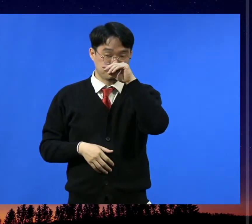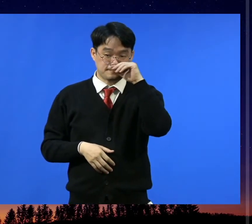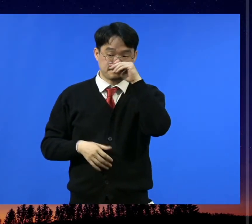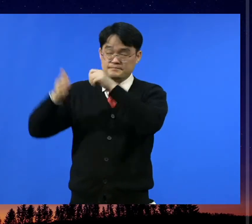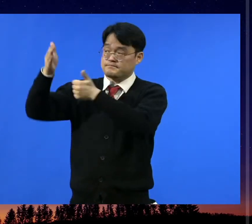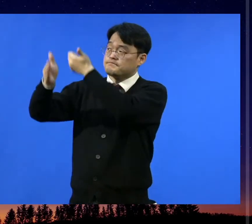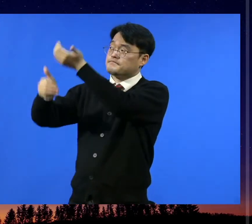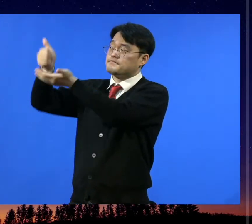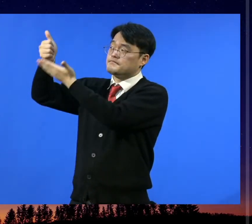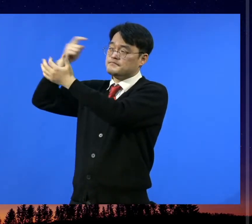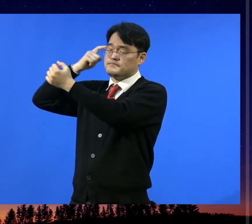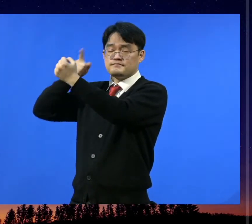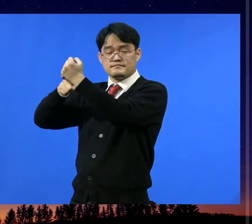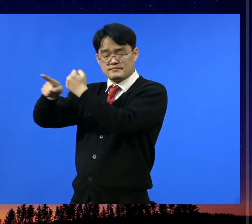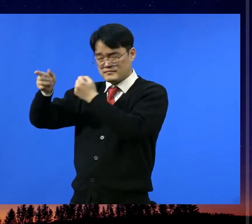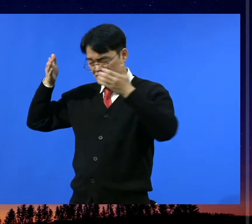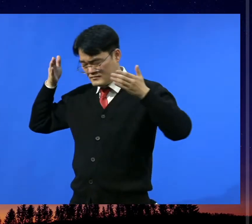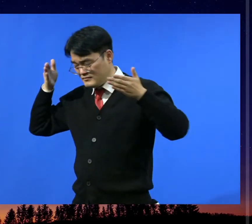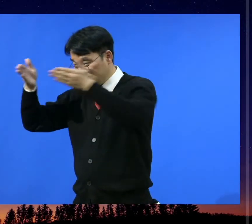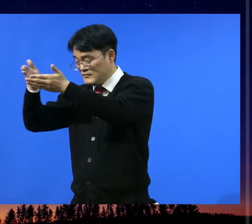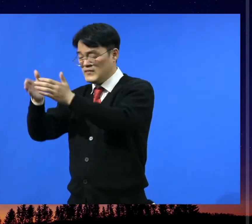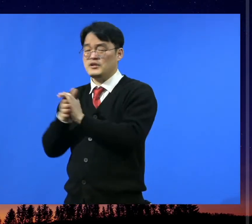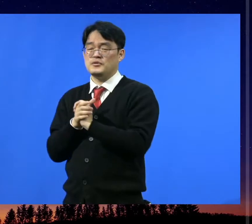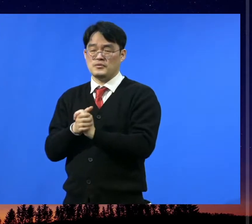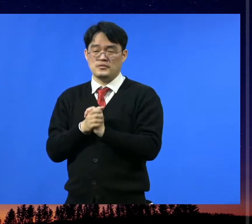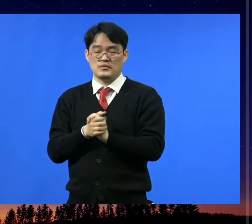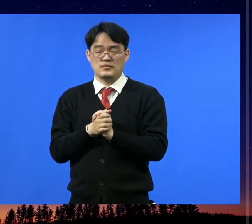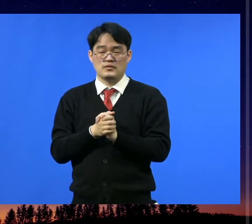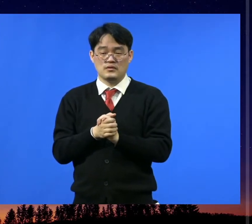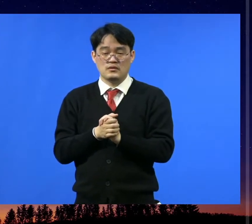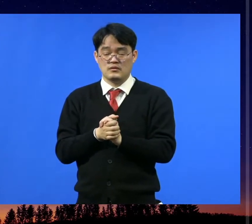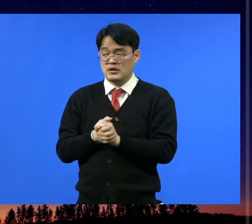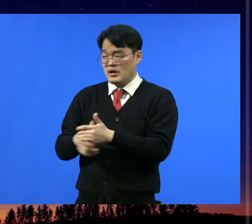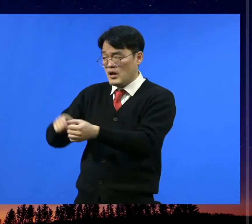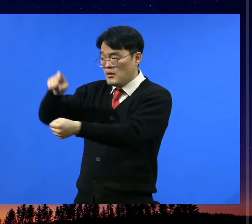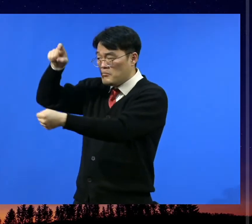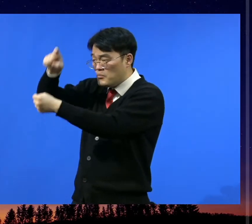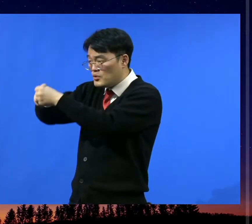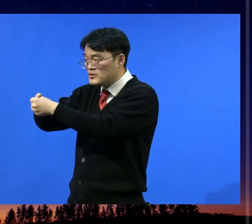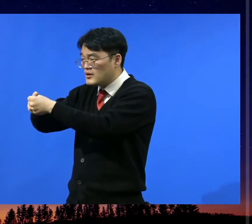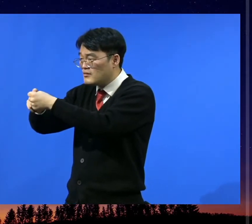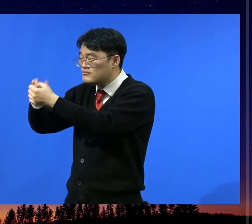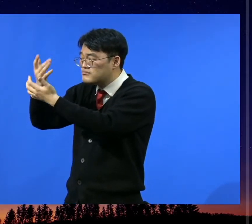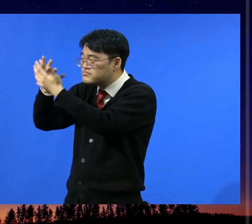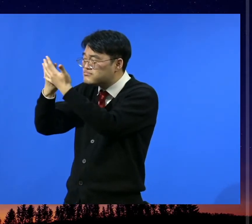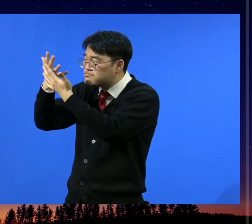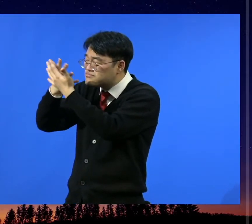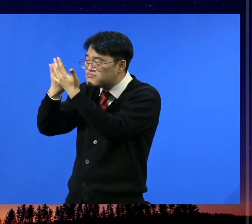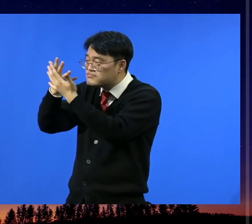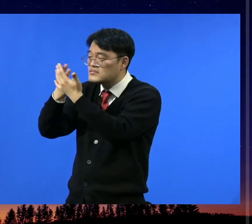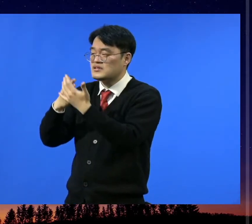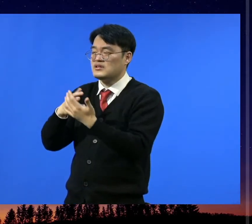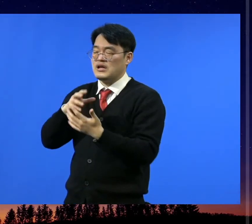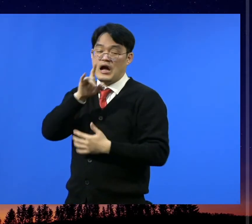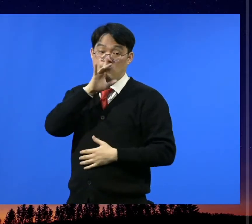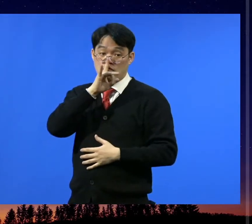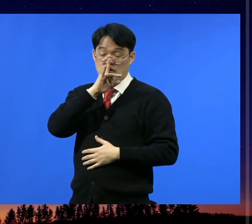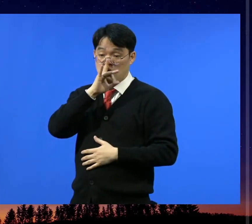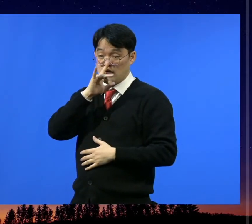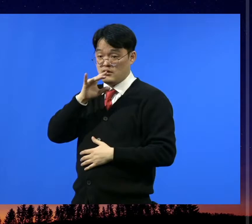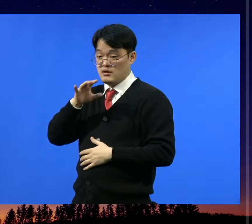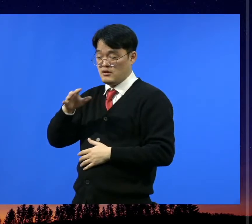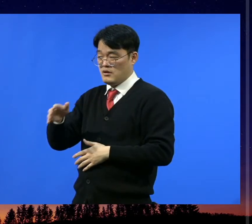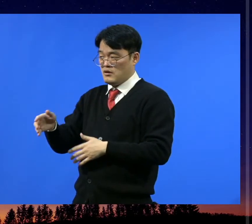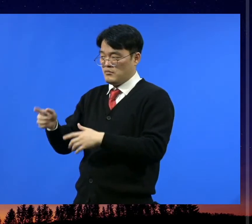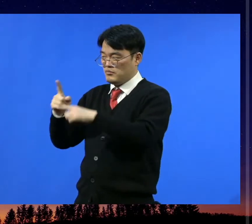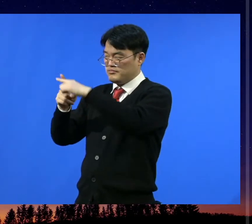하나님의 뜻에 집중하는 기도입니다. 애매모호한 기도가 아니에요. 타겟이 분명한 기도를 해야 된다는 거예요. 정확히 맞춰야, 관역을 맞추듯이 우리의 기도가